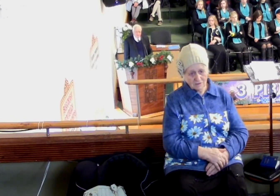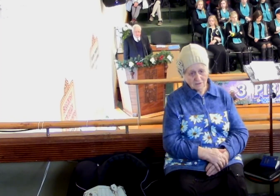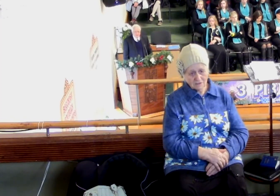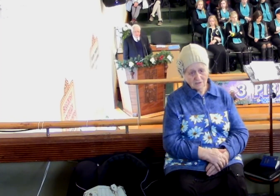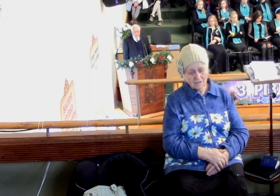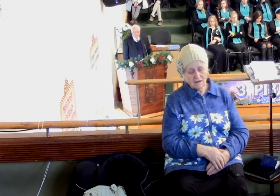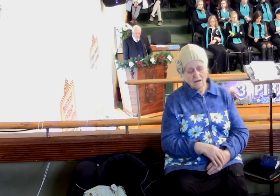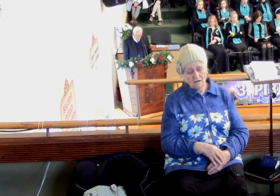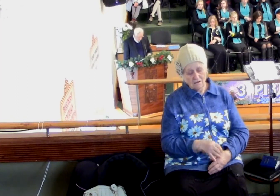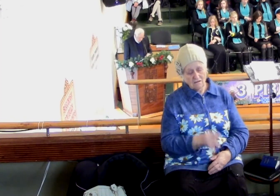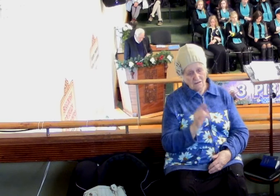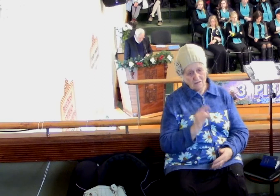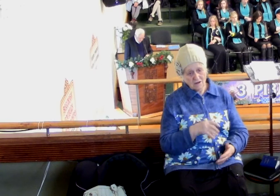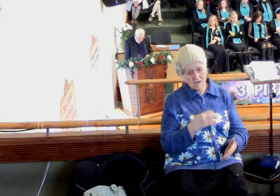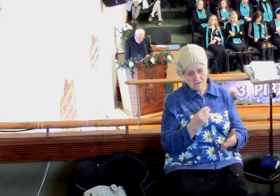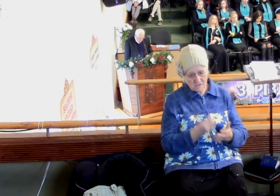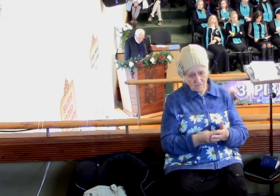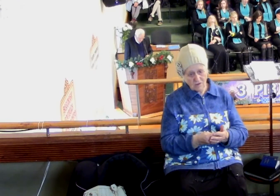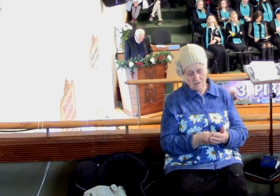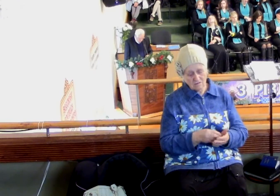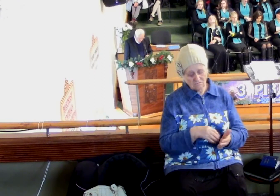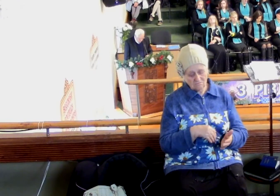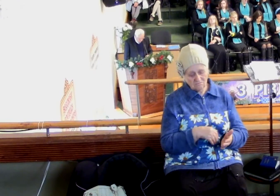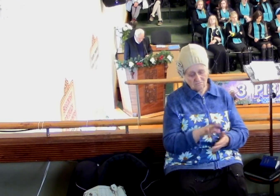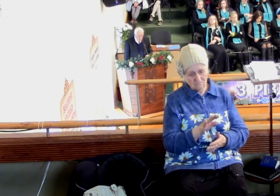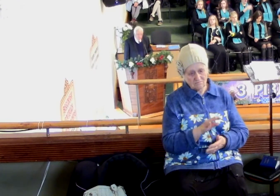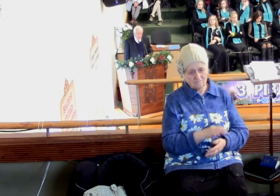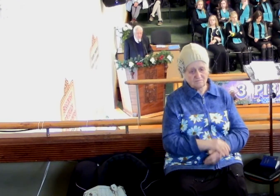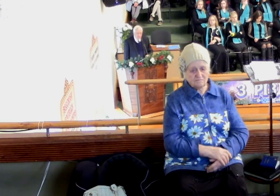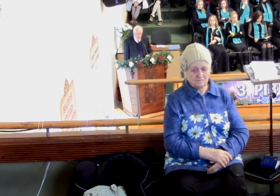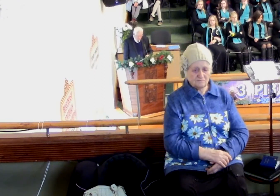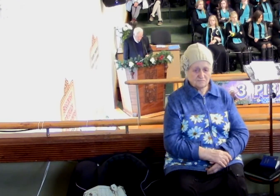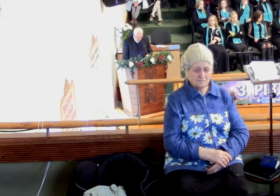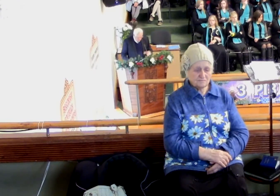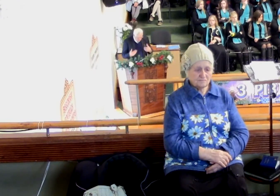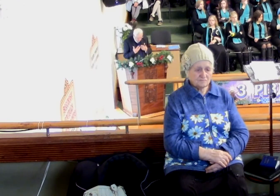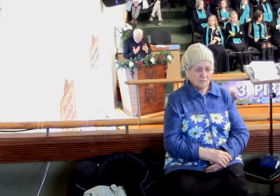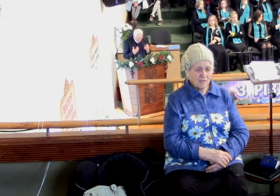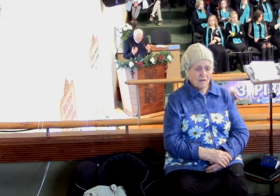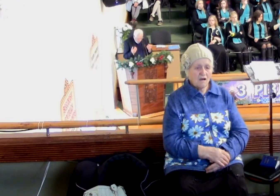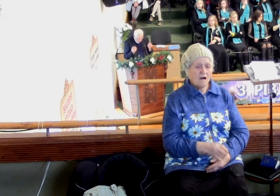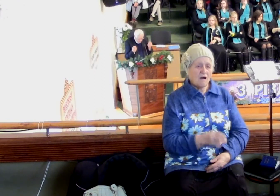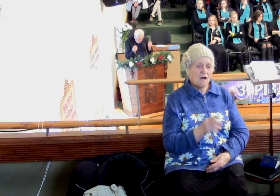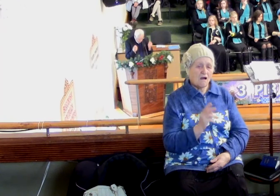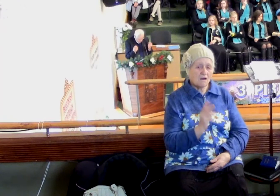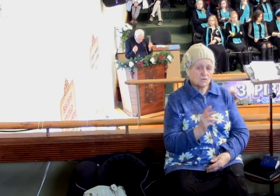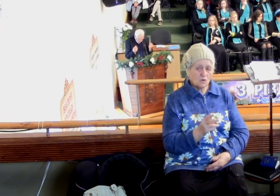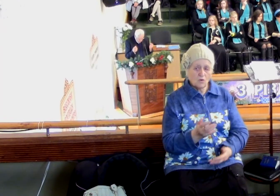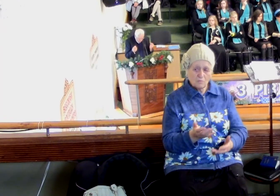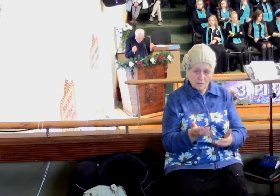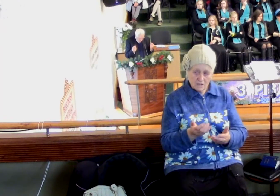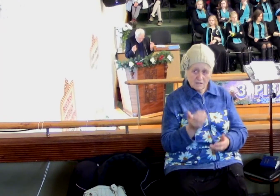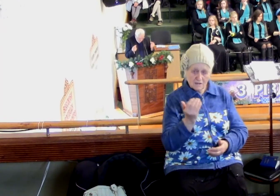и свои его не приняли. а тем, которые приняли